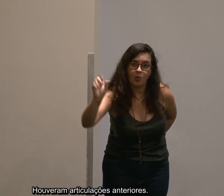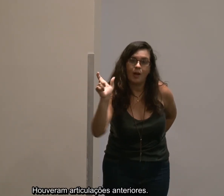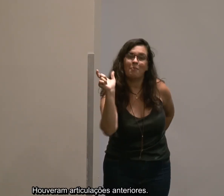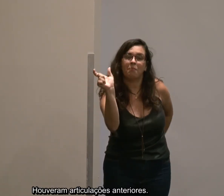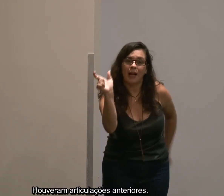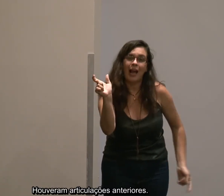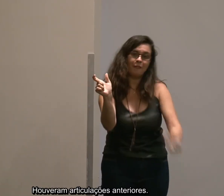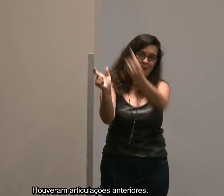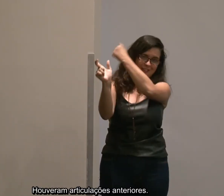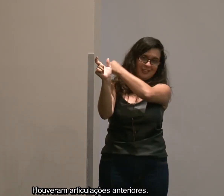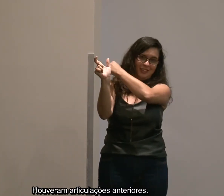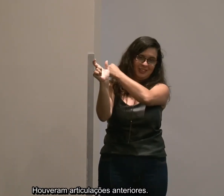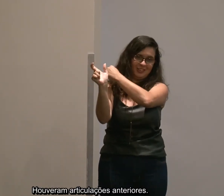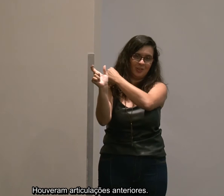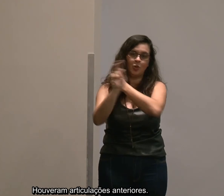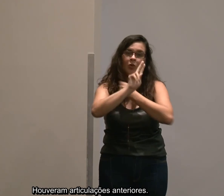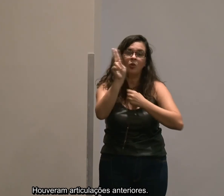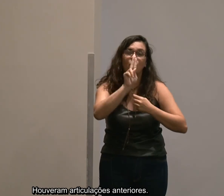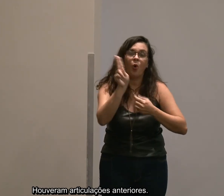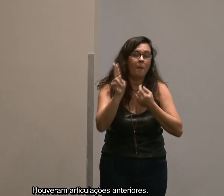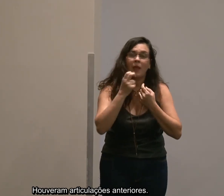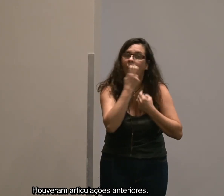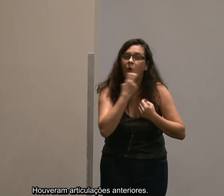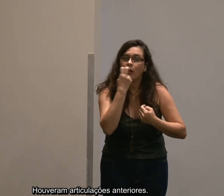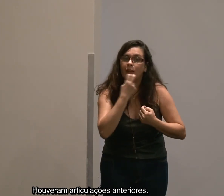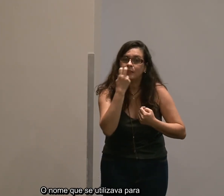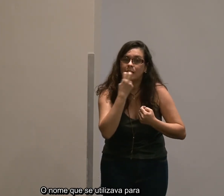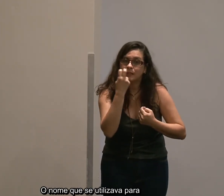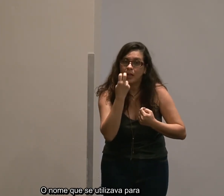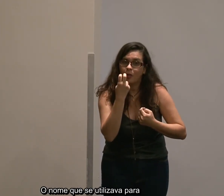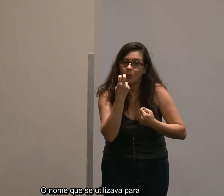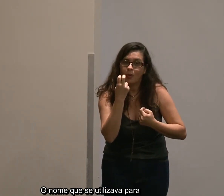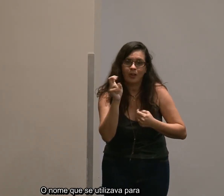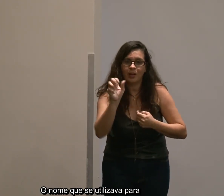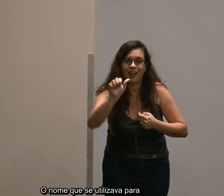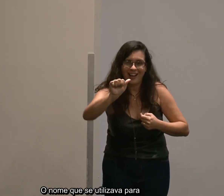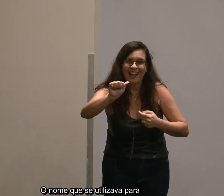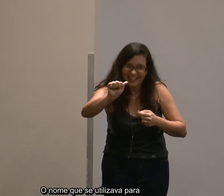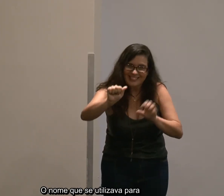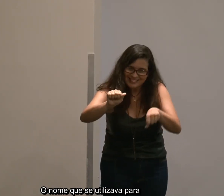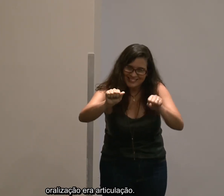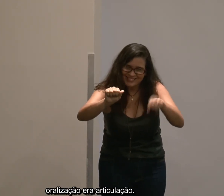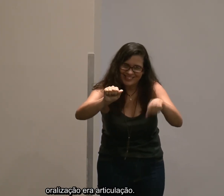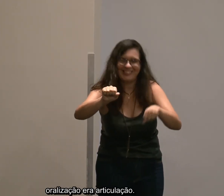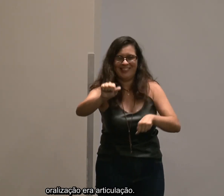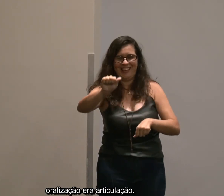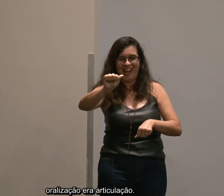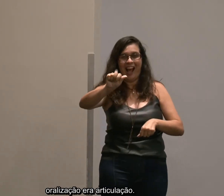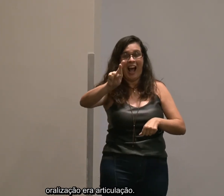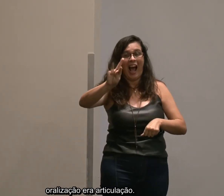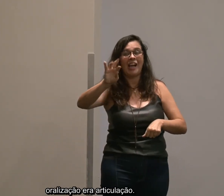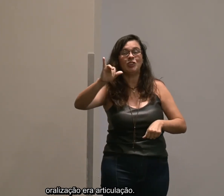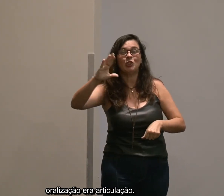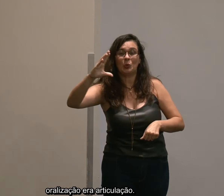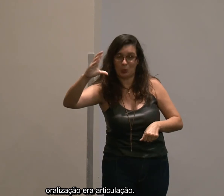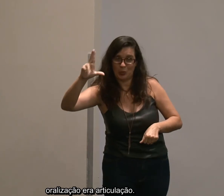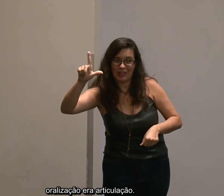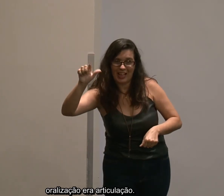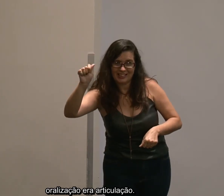houveram articulações anteriores o nome que se utilizava para a oralização era articulação